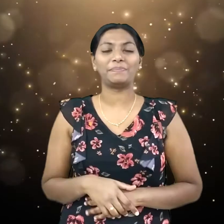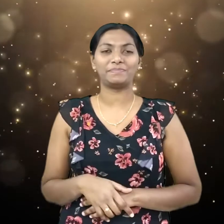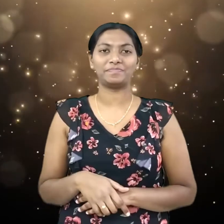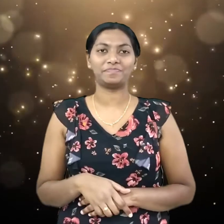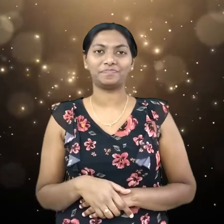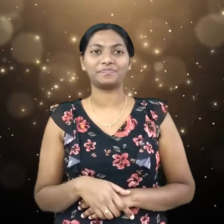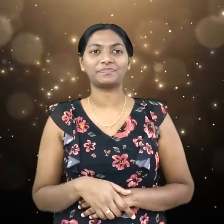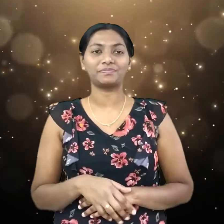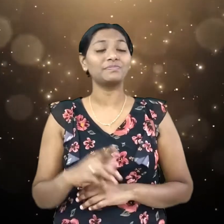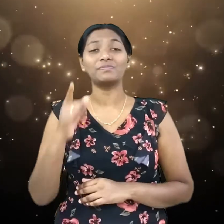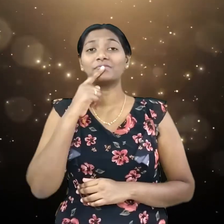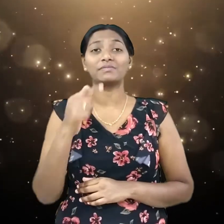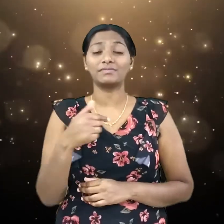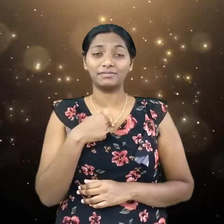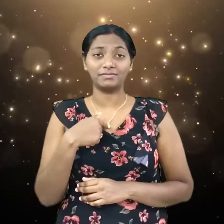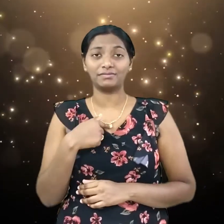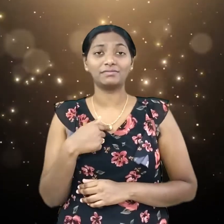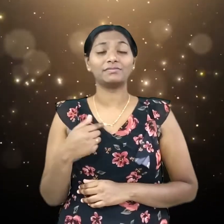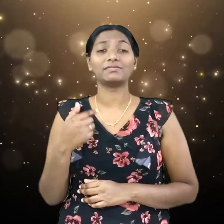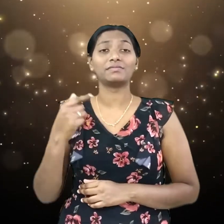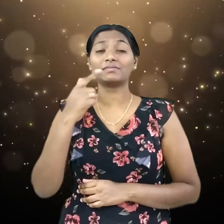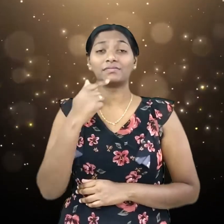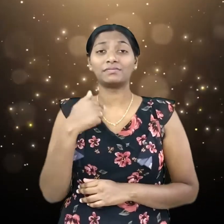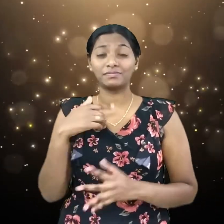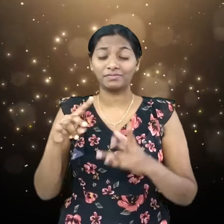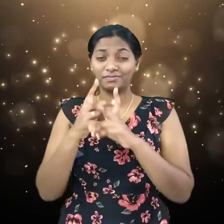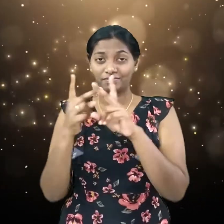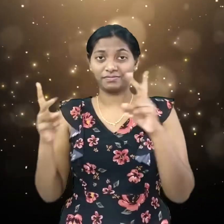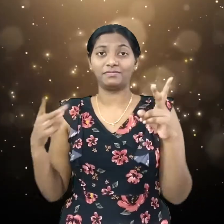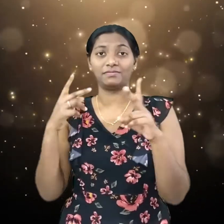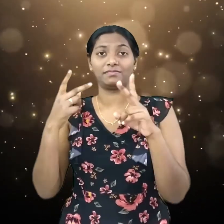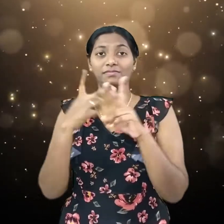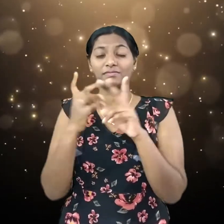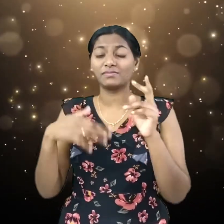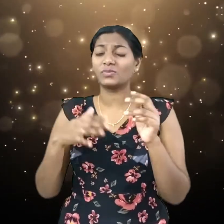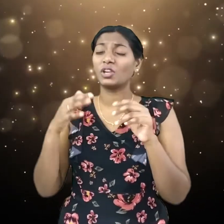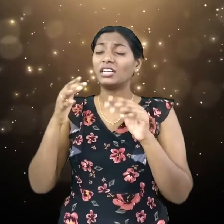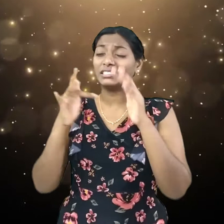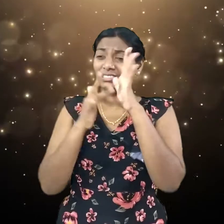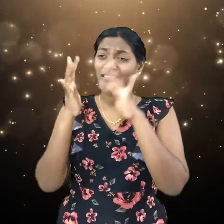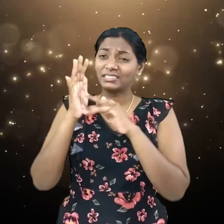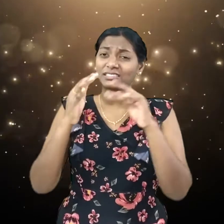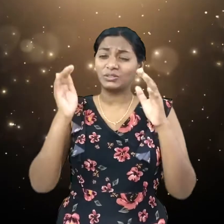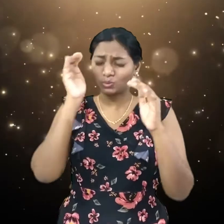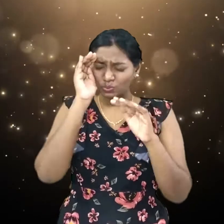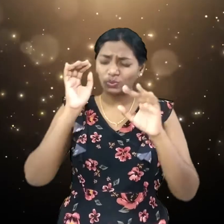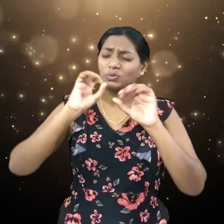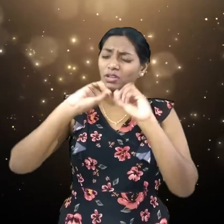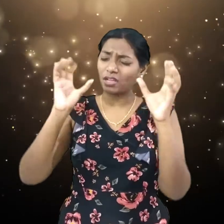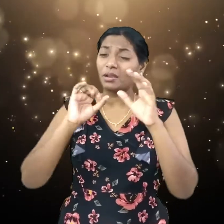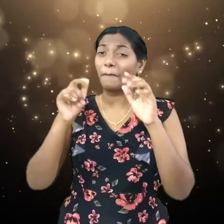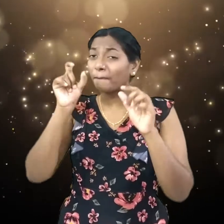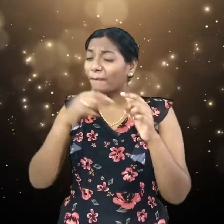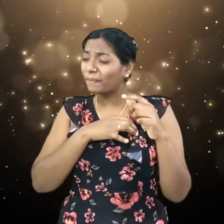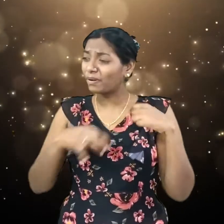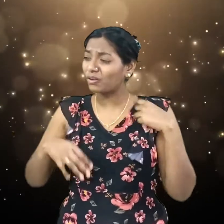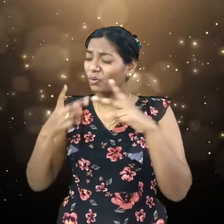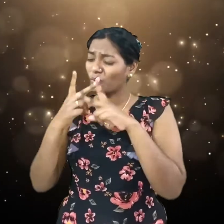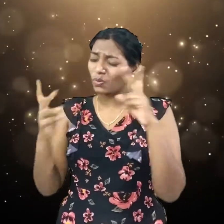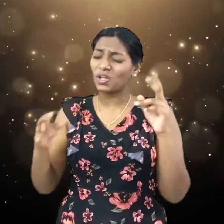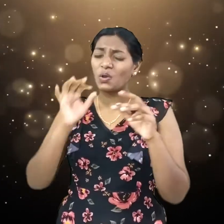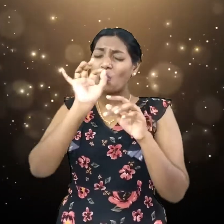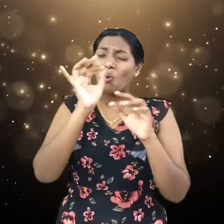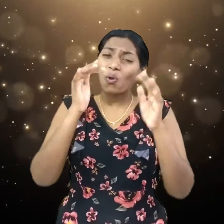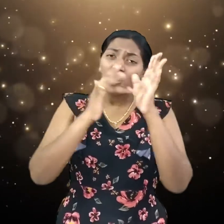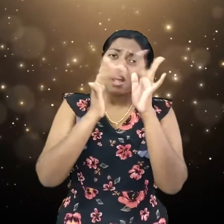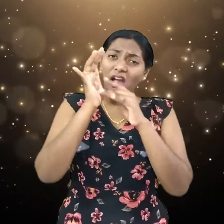हालेलुया। तो उसने कहा यह अनुग्रह कि मैं अन्य जातियों के मसीह के अगम्य धन का सुसमाचार सुनाऊं, अगम्य धन